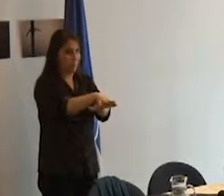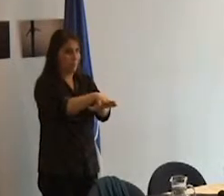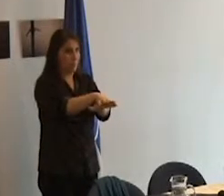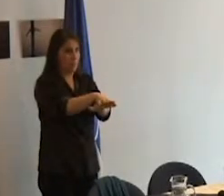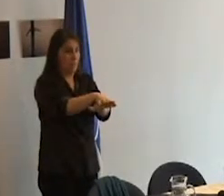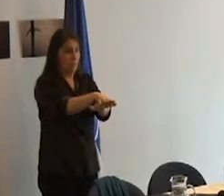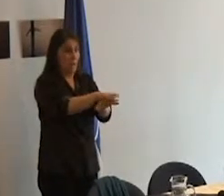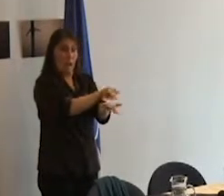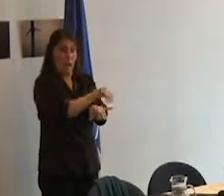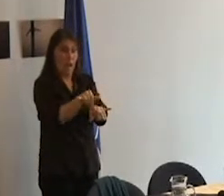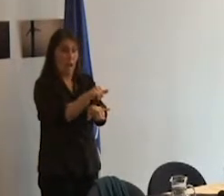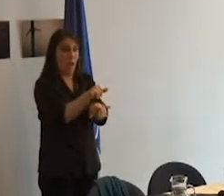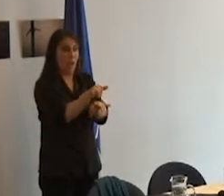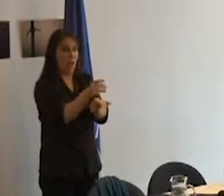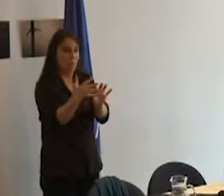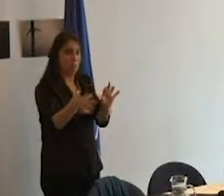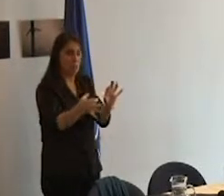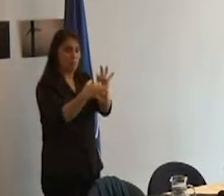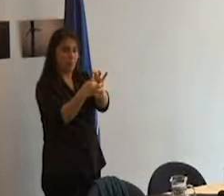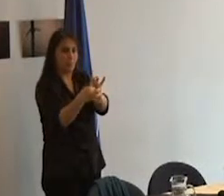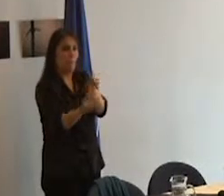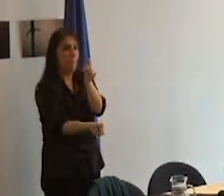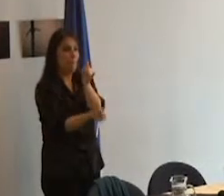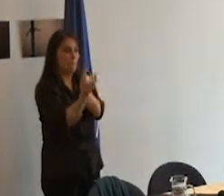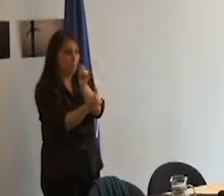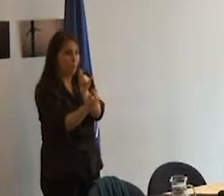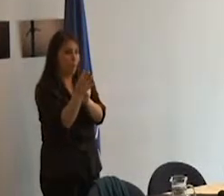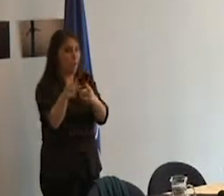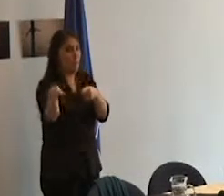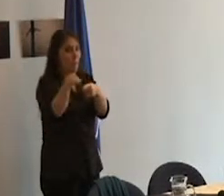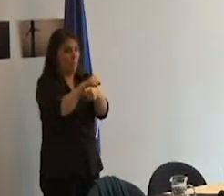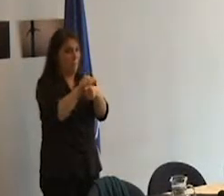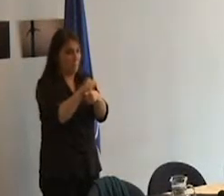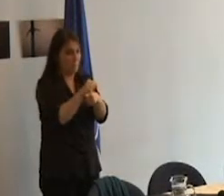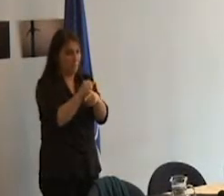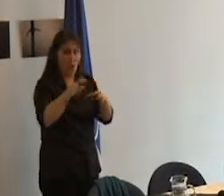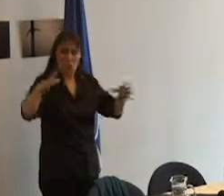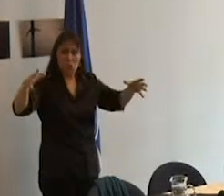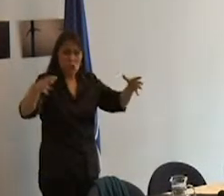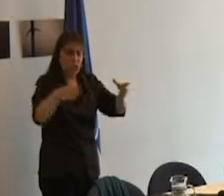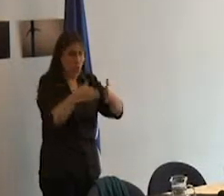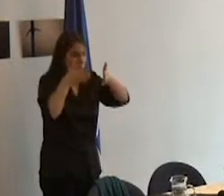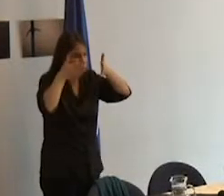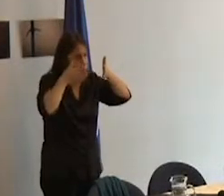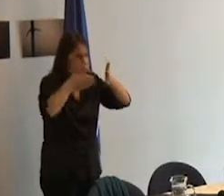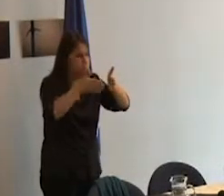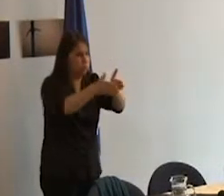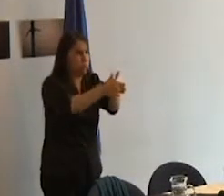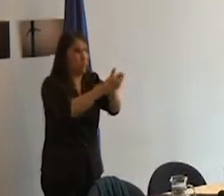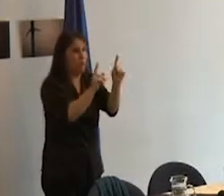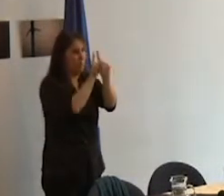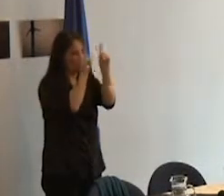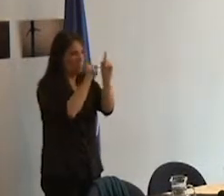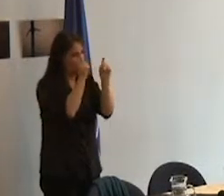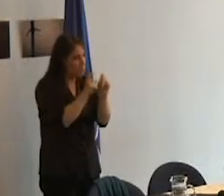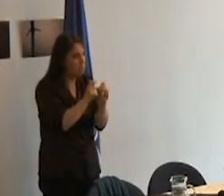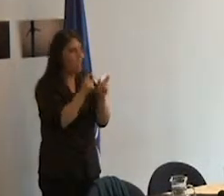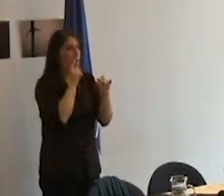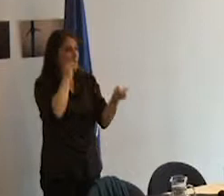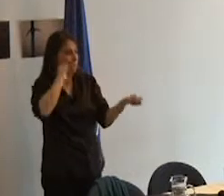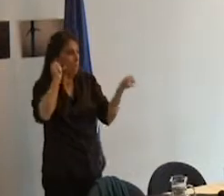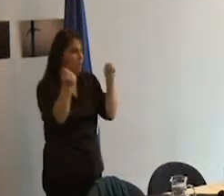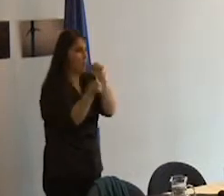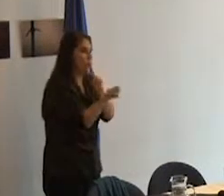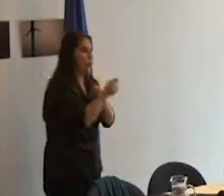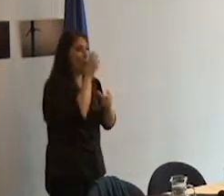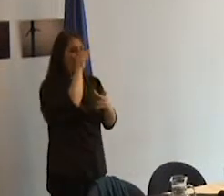raíz enlazada con una pedagogía y praxis orientadas al cuestionamiento, transformación,